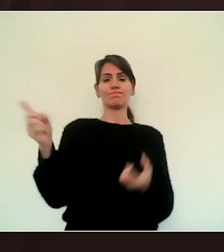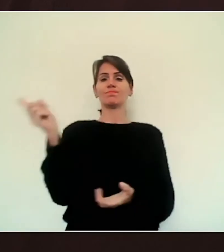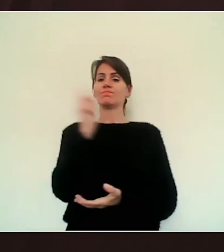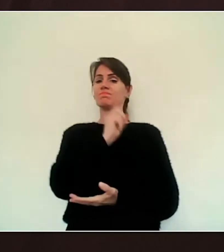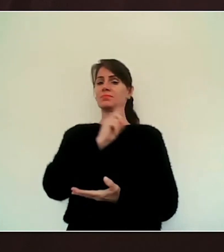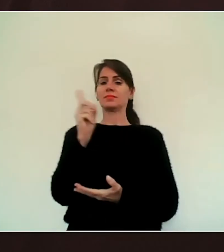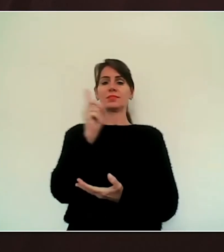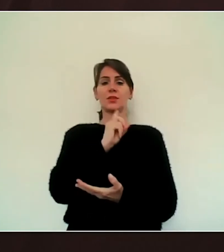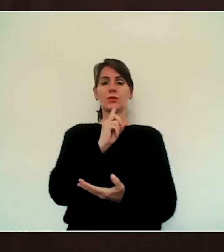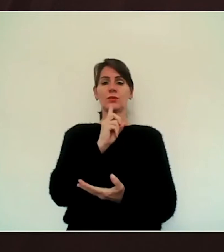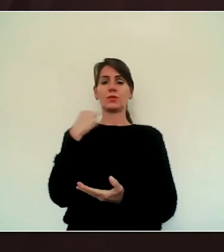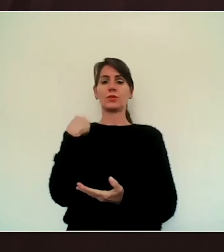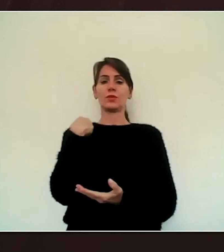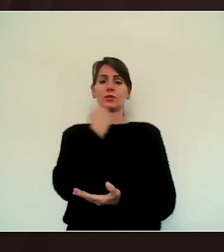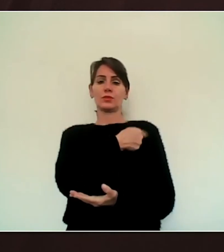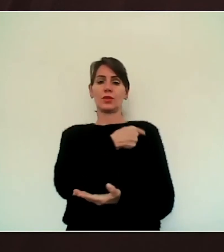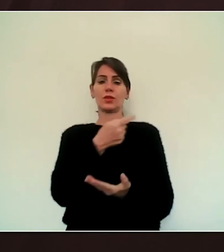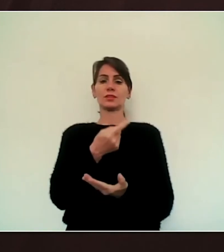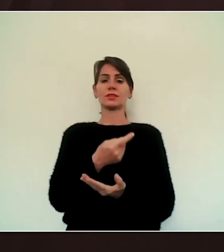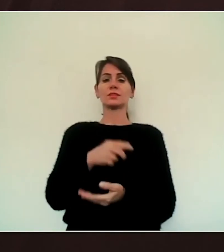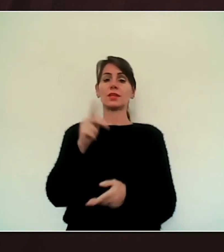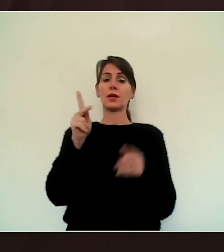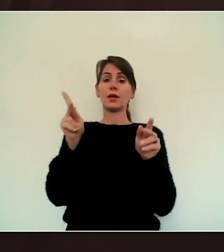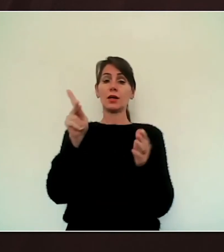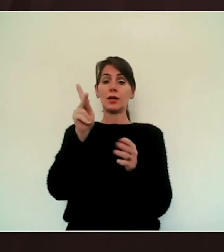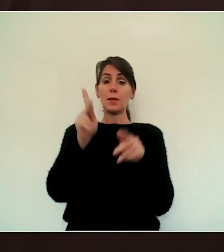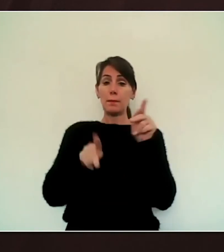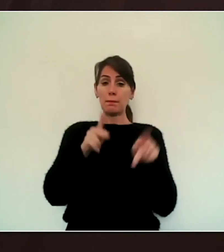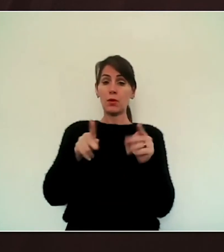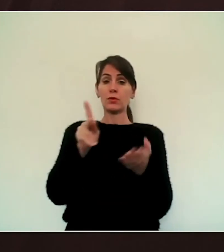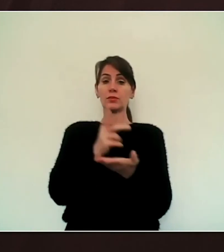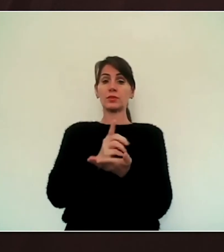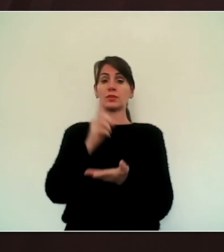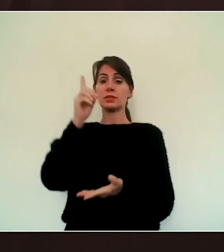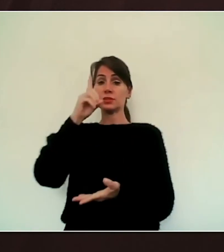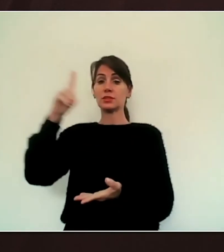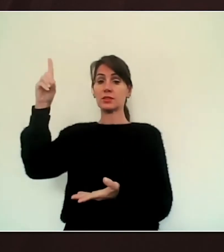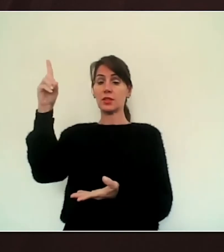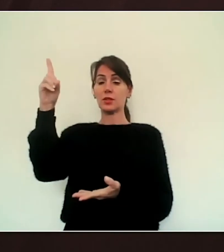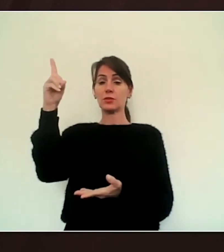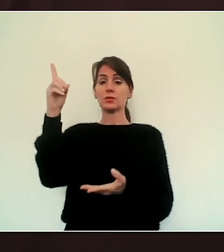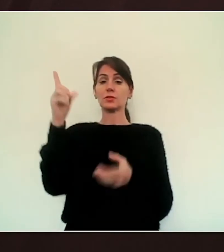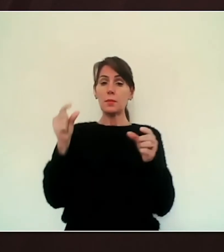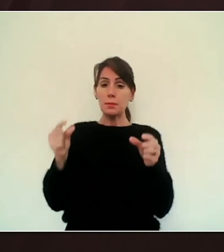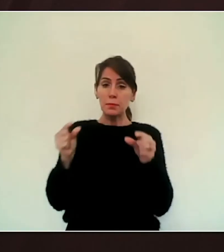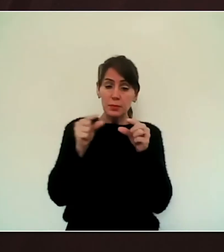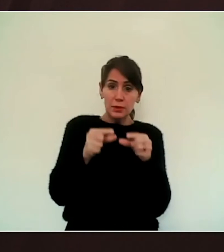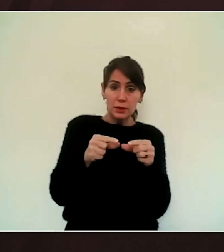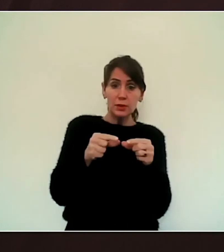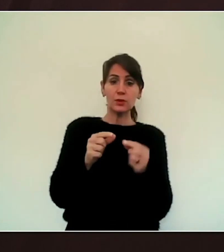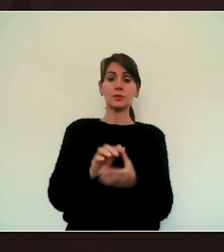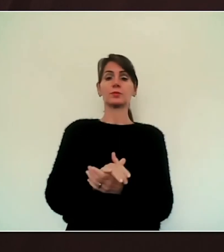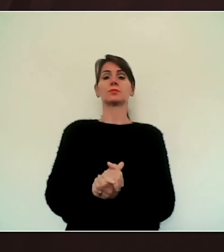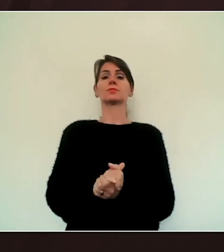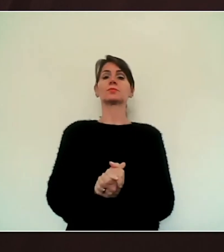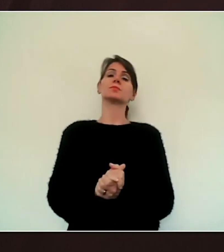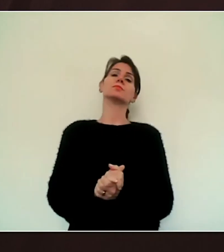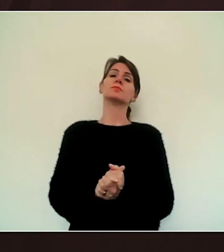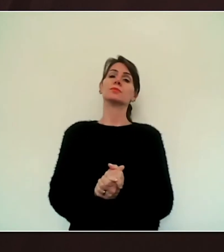rebanho, não fazemos cócegas nos grandes grupos que têm milhões de